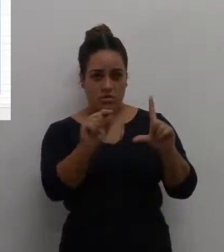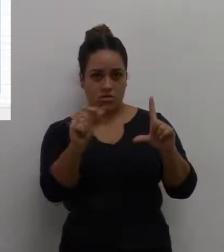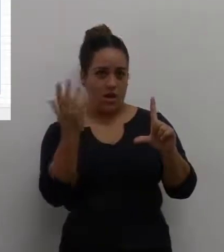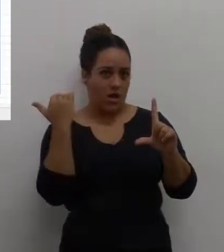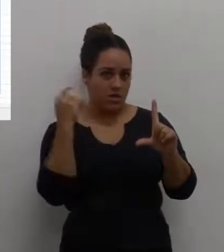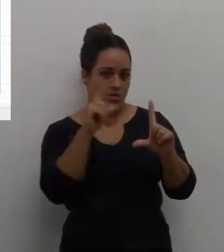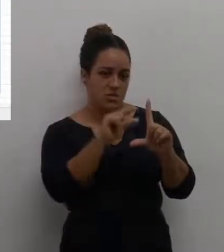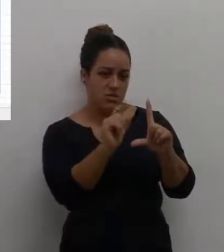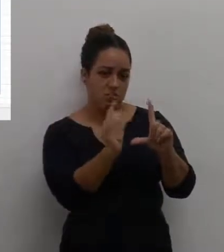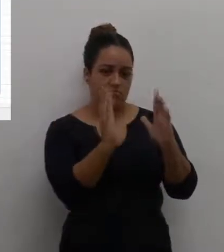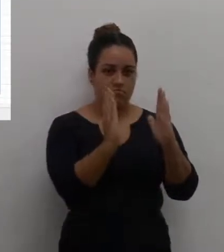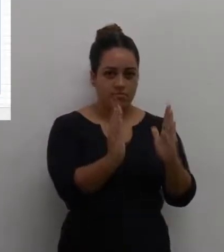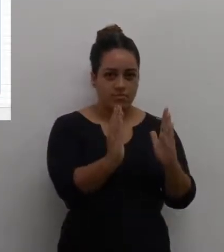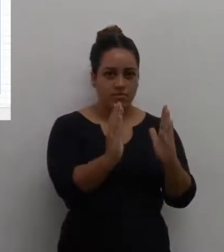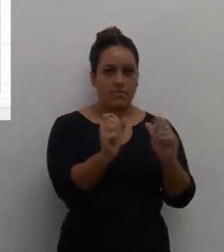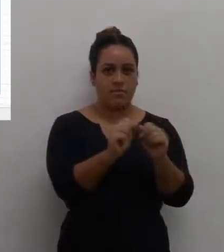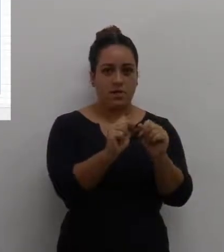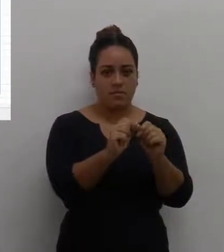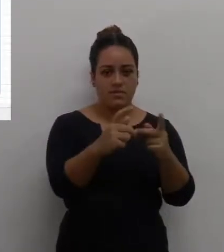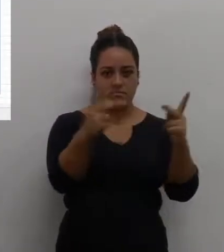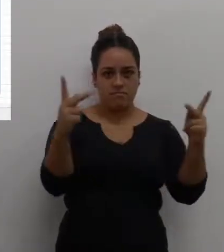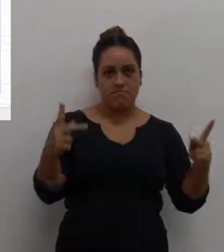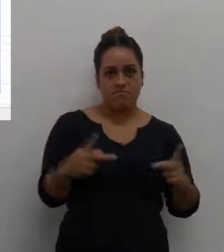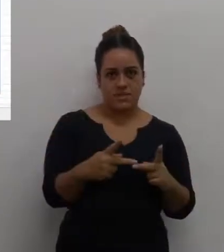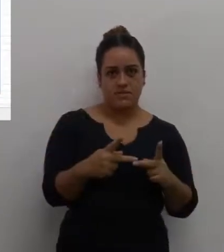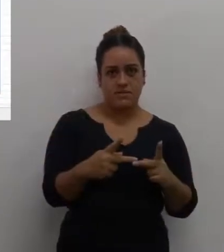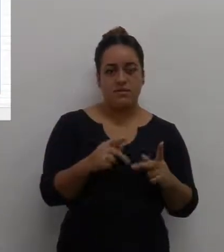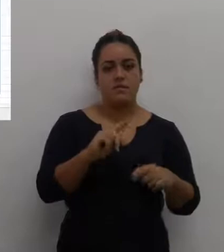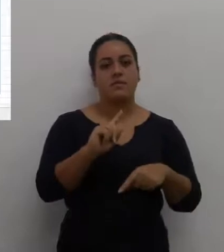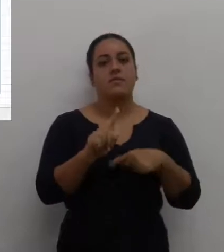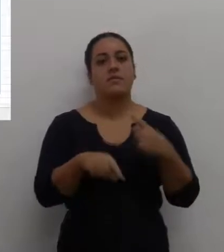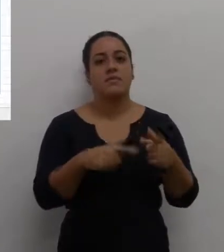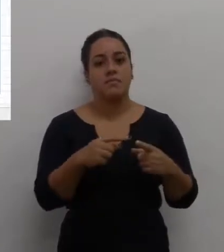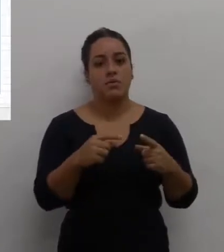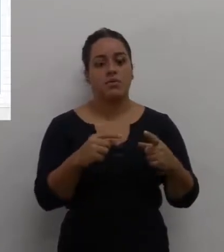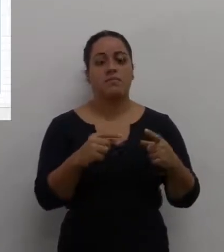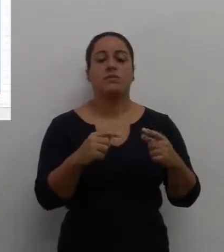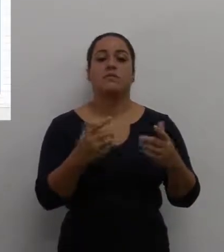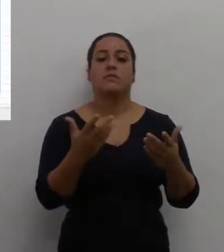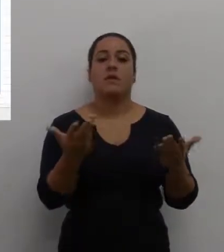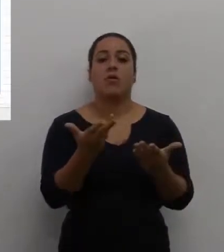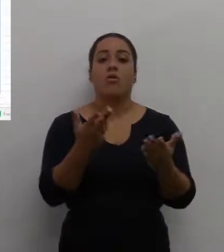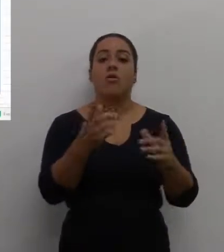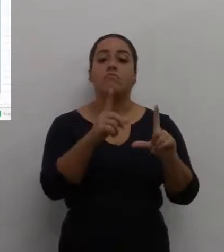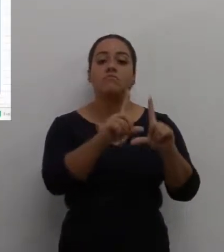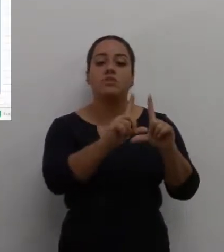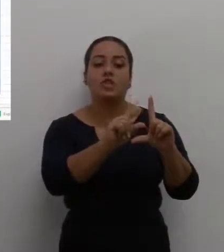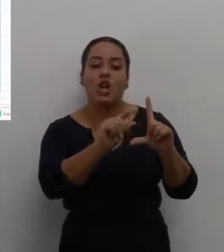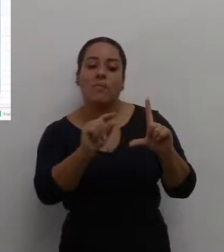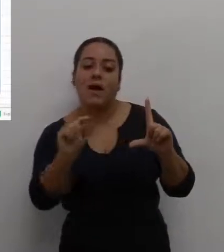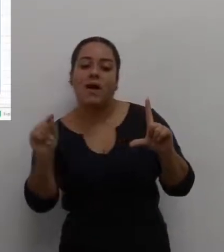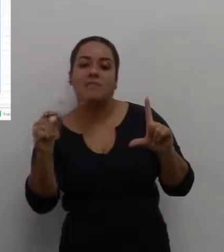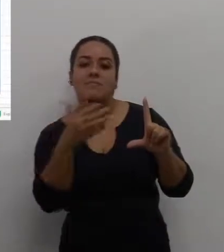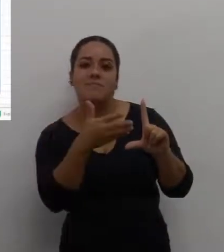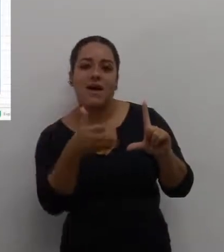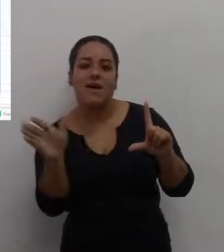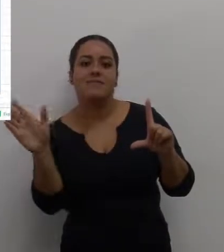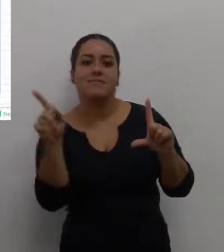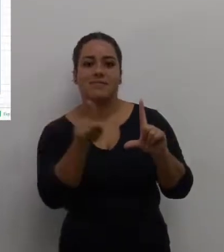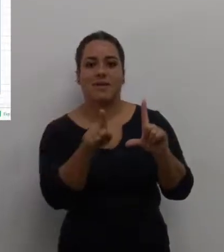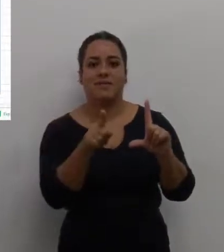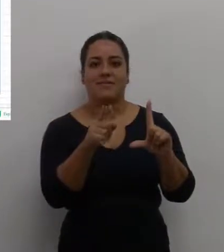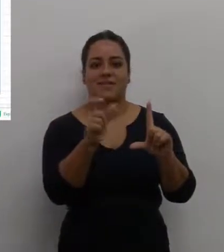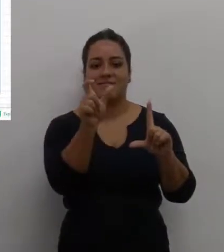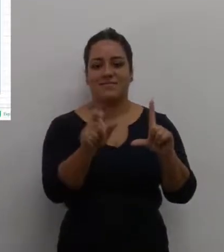marcado só essa região aqui, né? Para fazer o gráfico de pizza, que depois virou uma rosca. Mas agora eu vou marcar